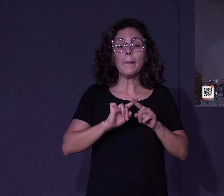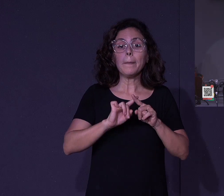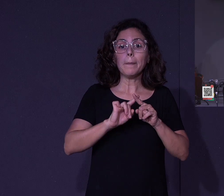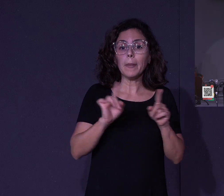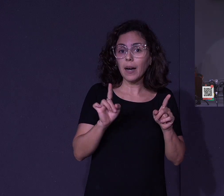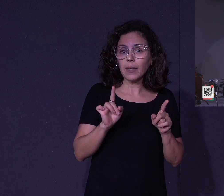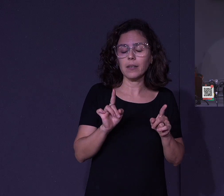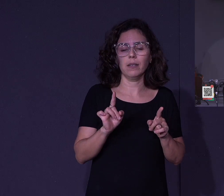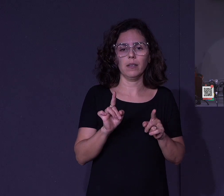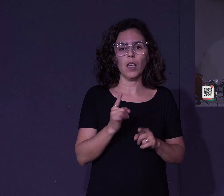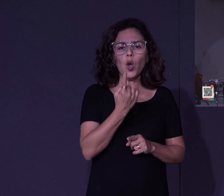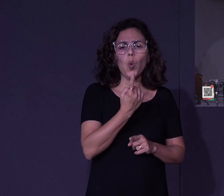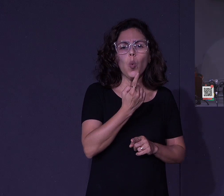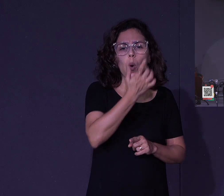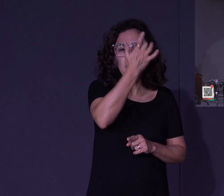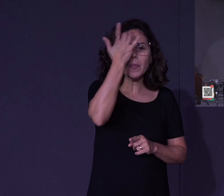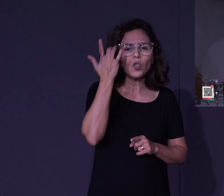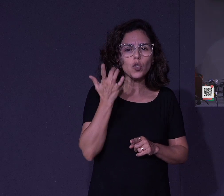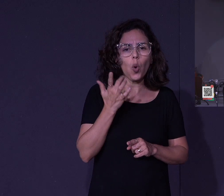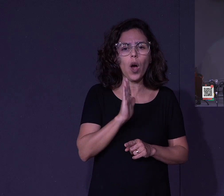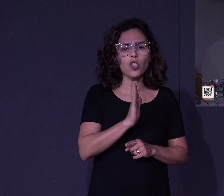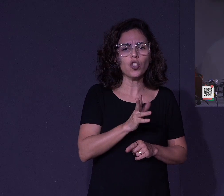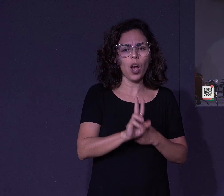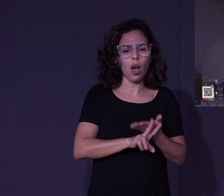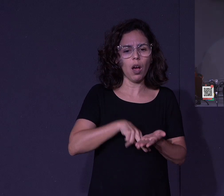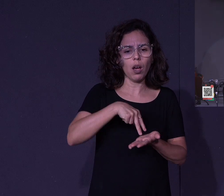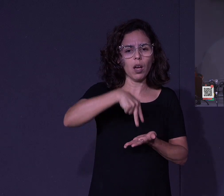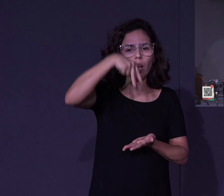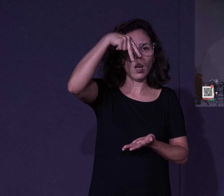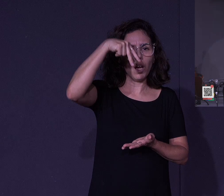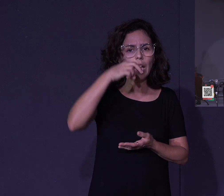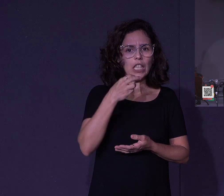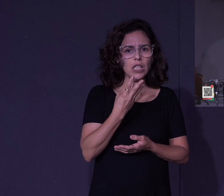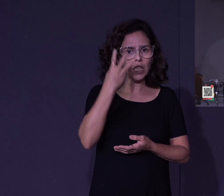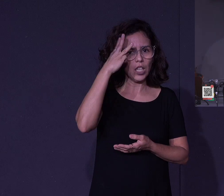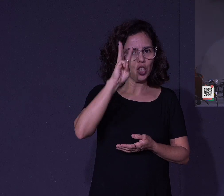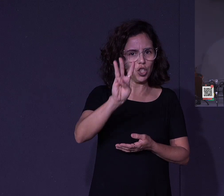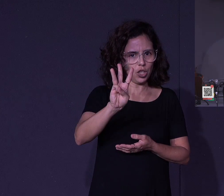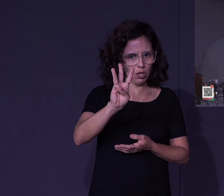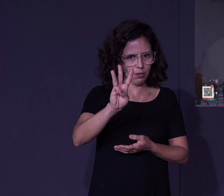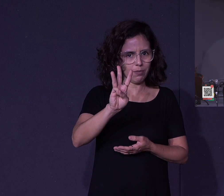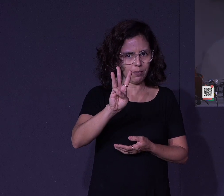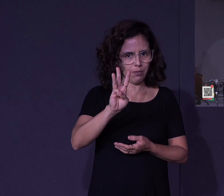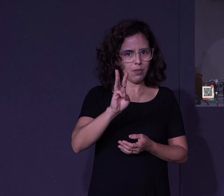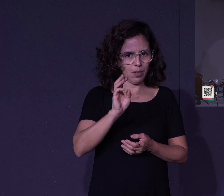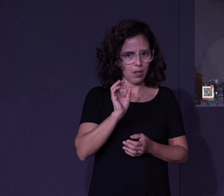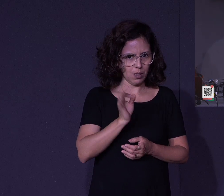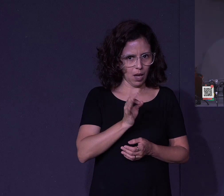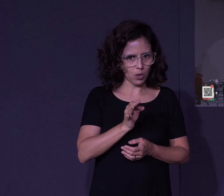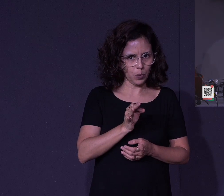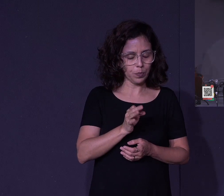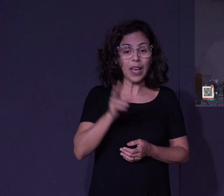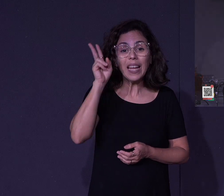solicitaram a presença de Jesus para Marta e Maria, ele foi atrasado, não foi. A